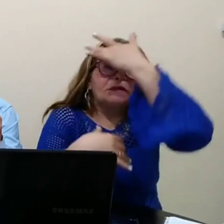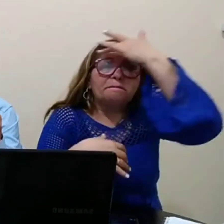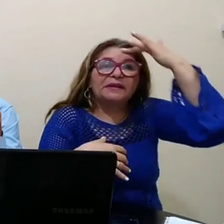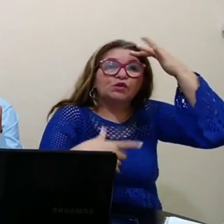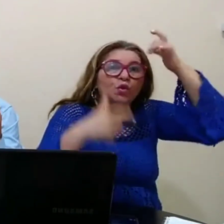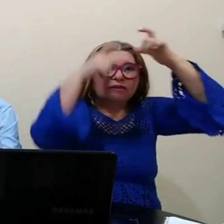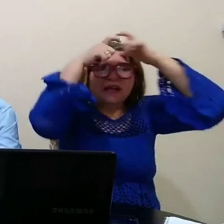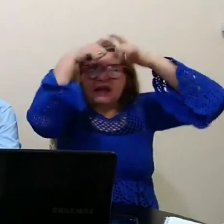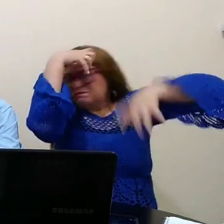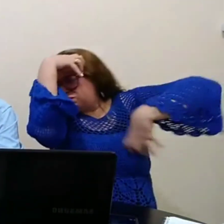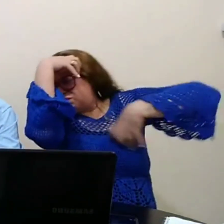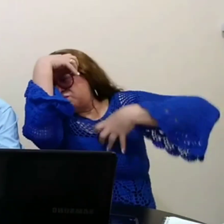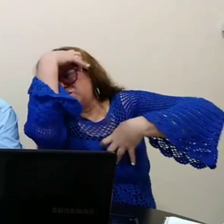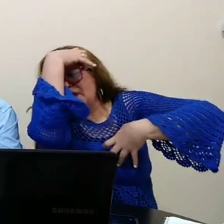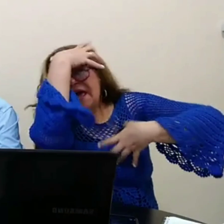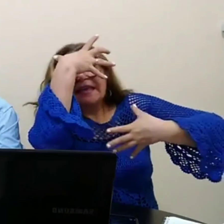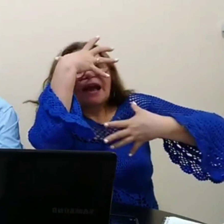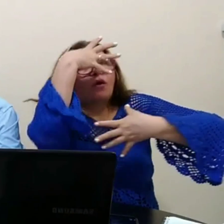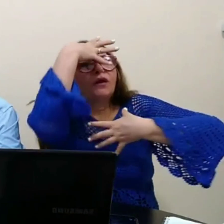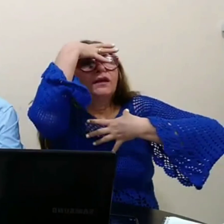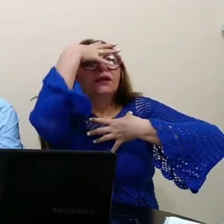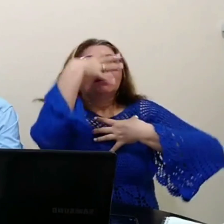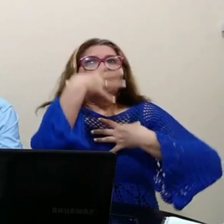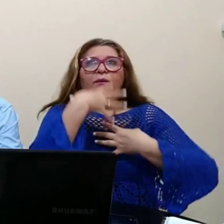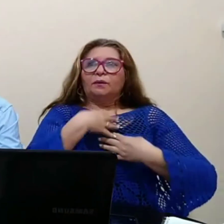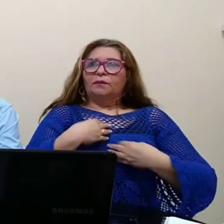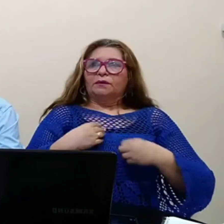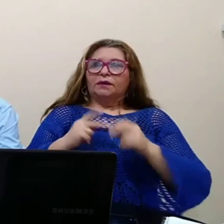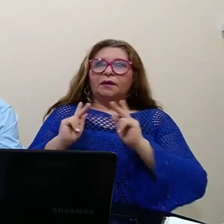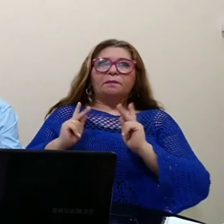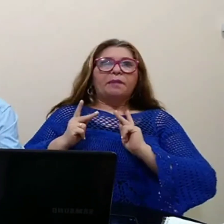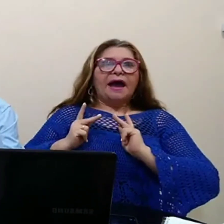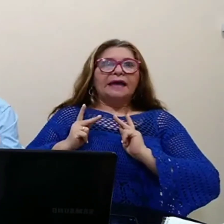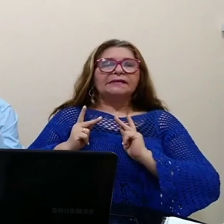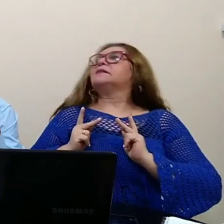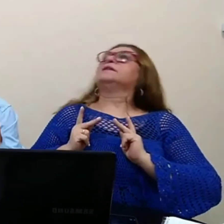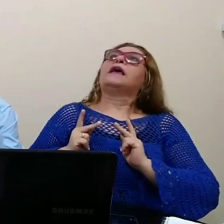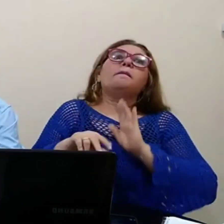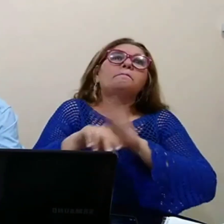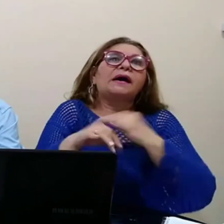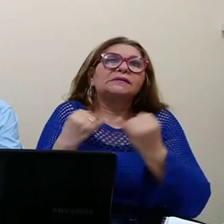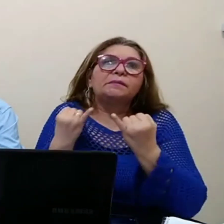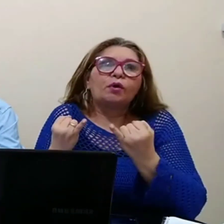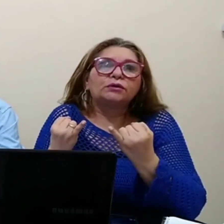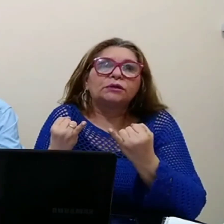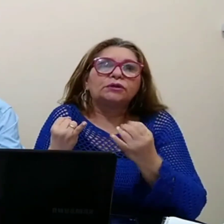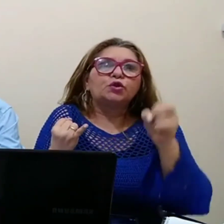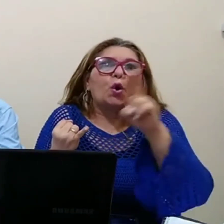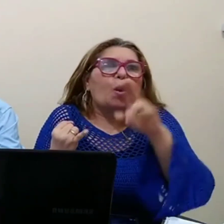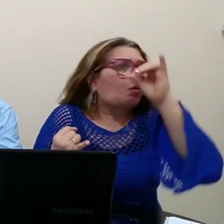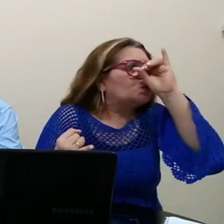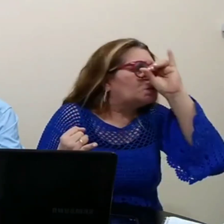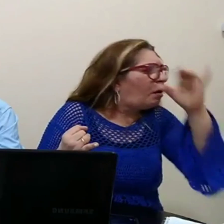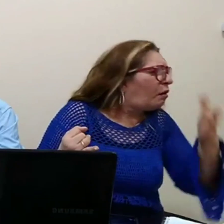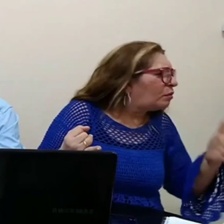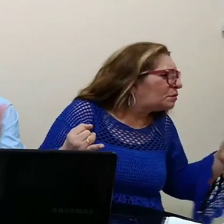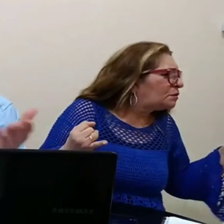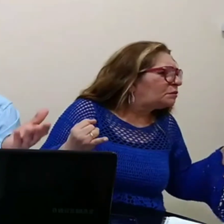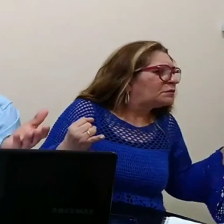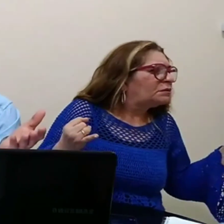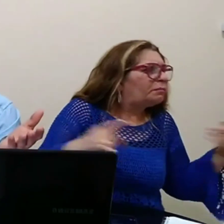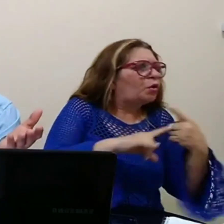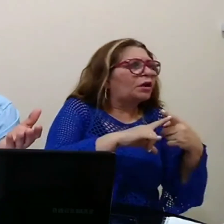se você tivesse um problema como esse do endemoniado? Quanto você pagaria para ficar livre disso? Isso